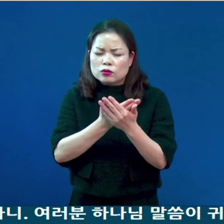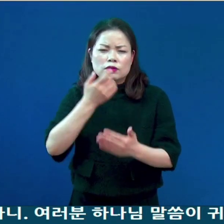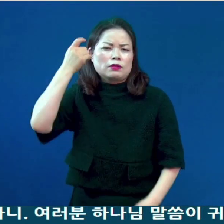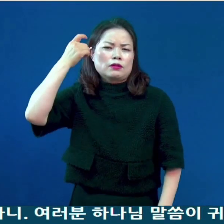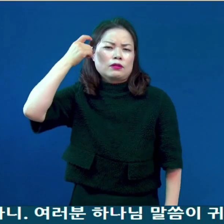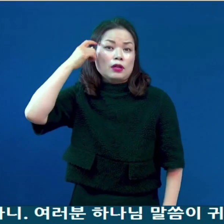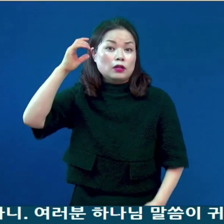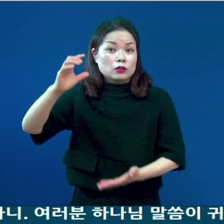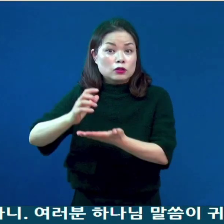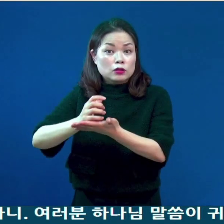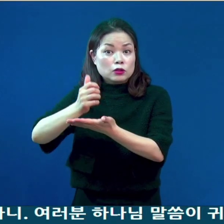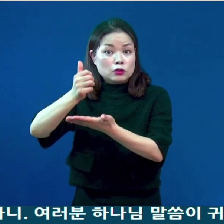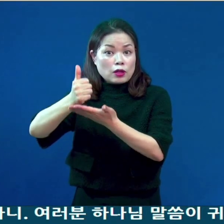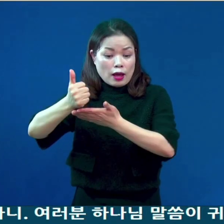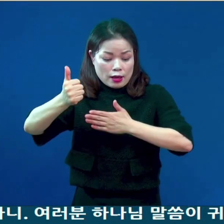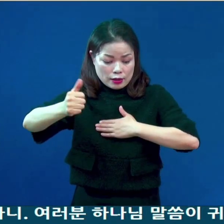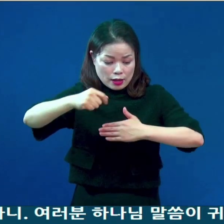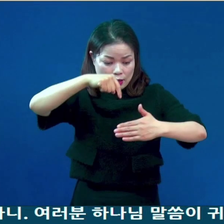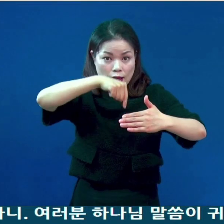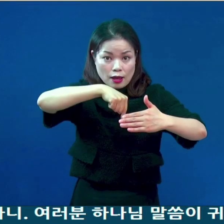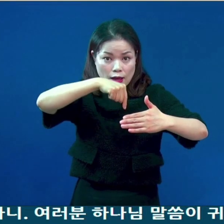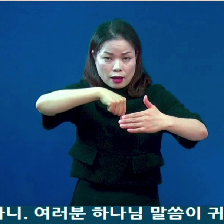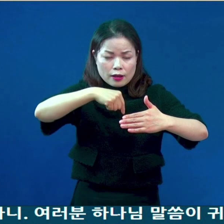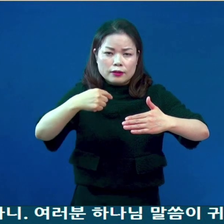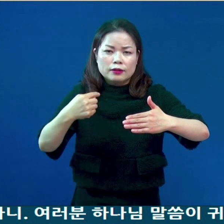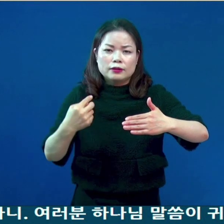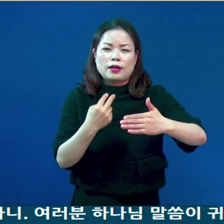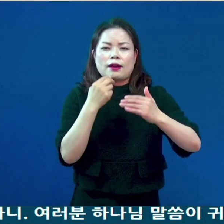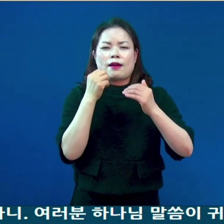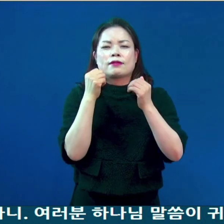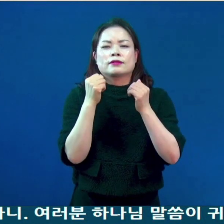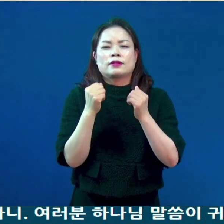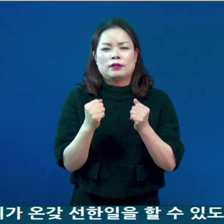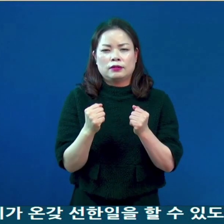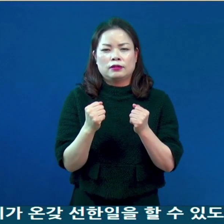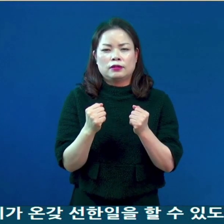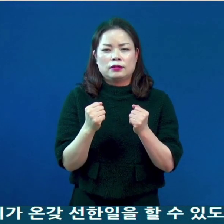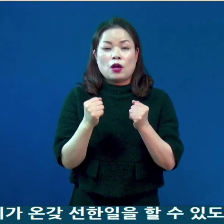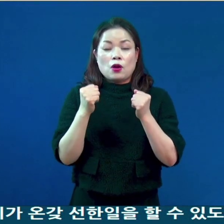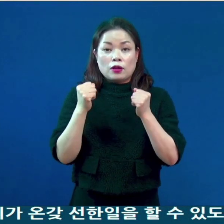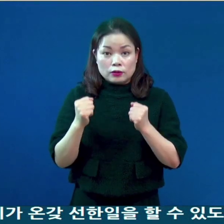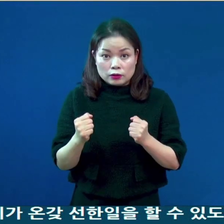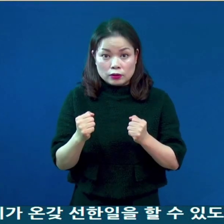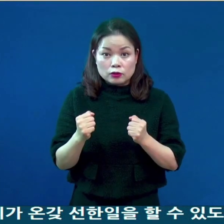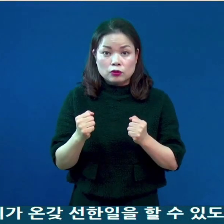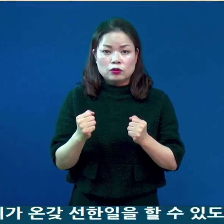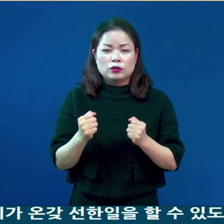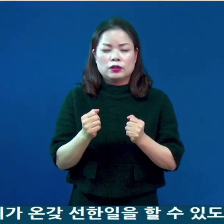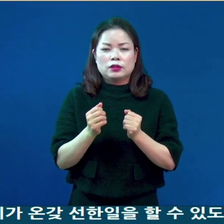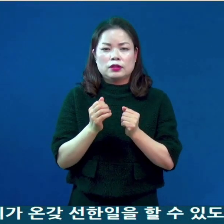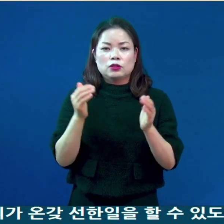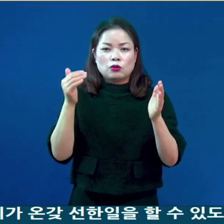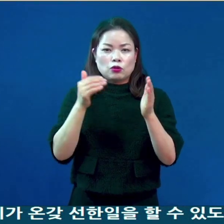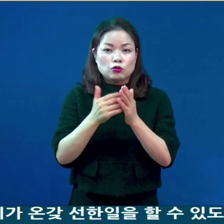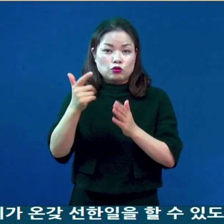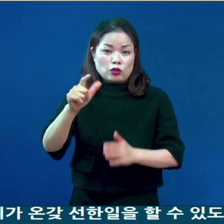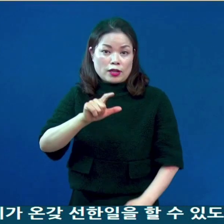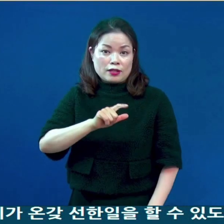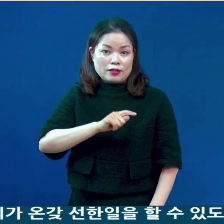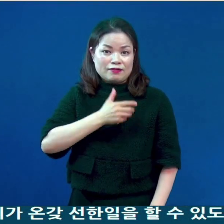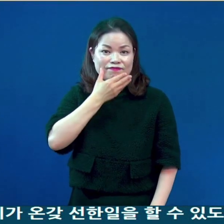여김으로 그리스도께서 내 안에 사시고 내 안에 머물 수 있도록 하시기를 주의